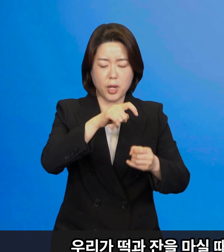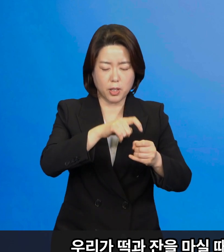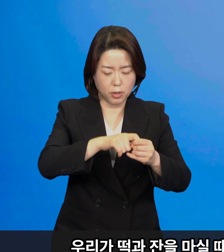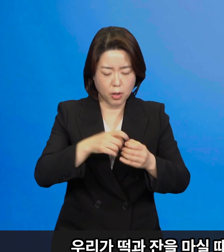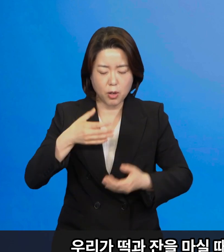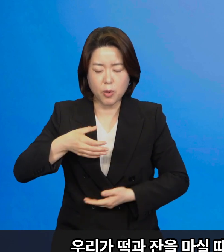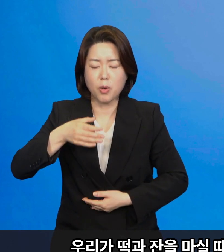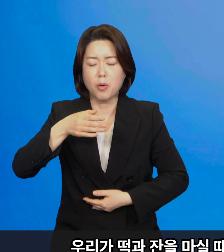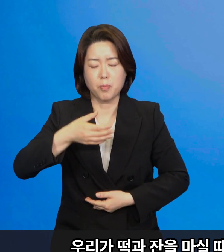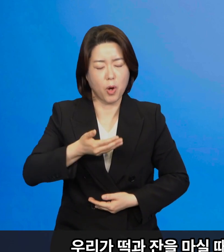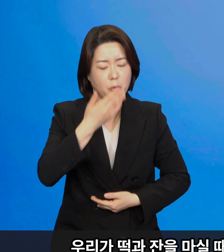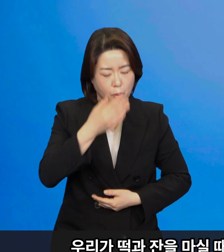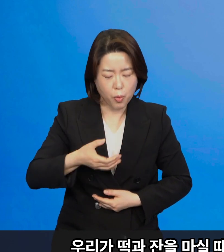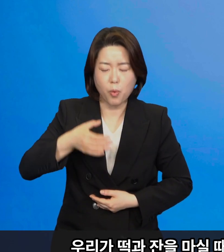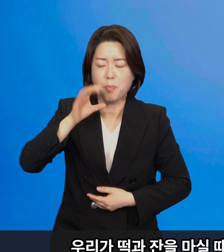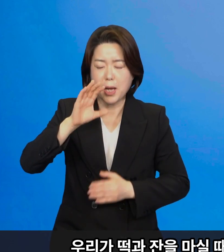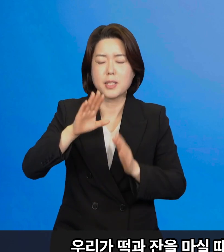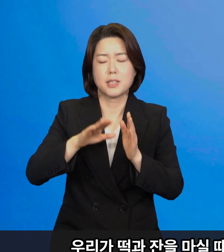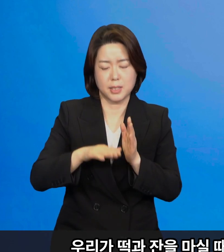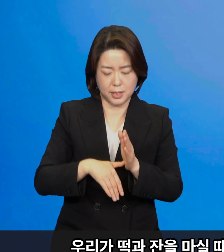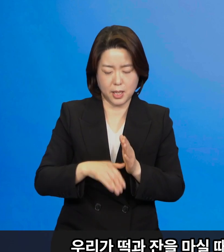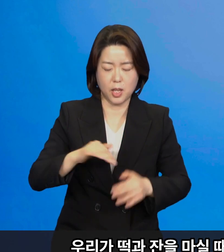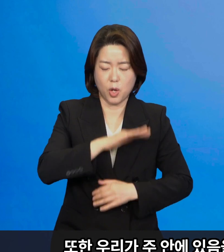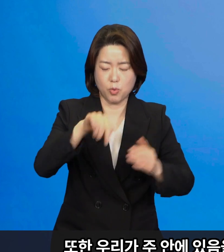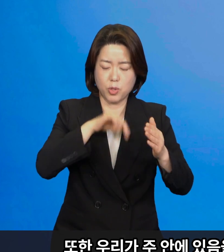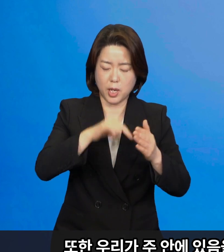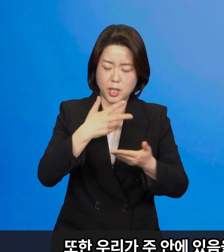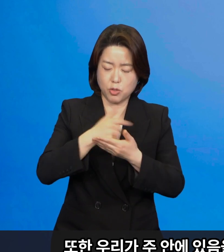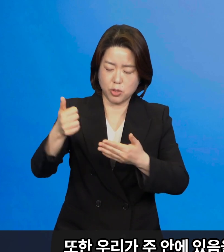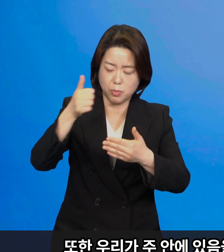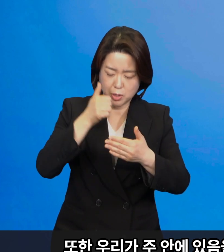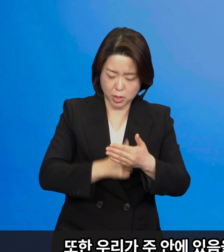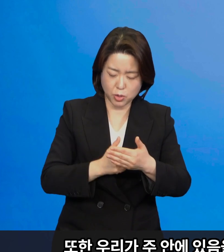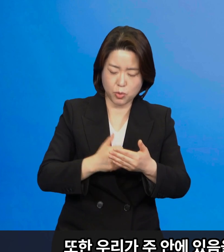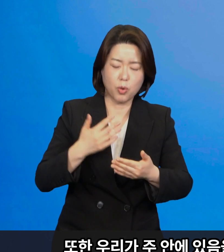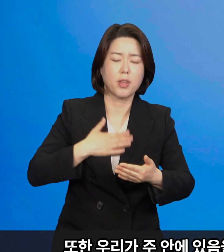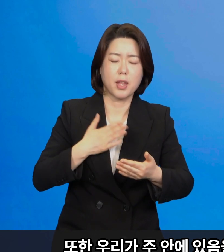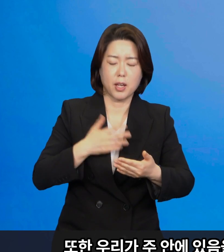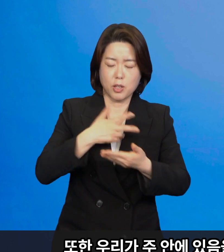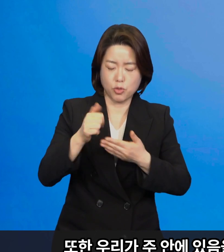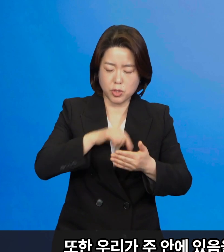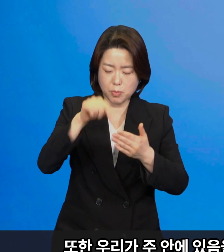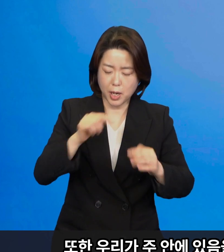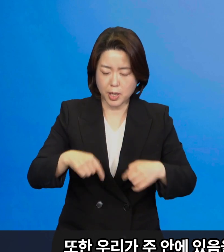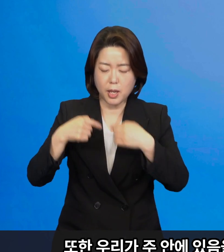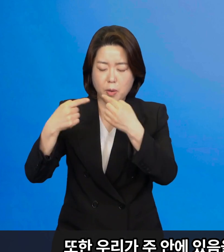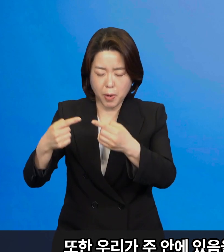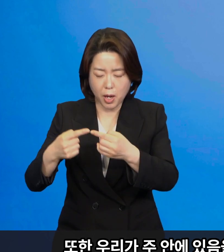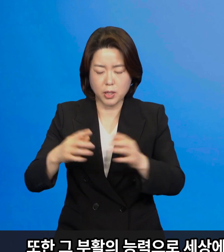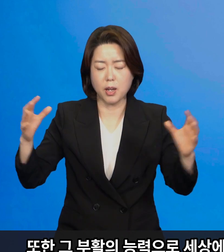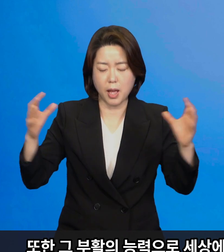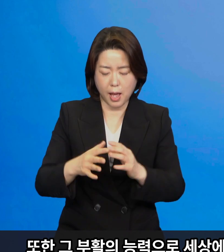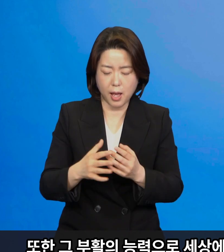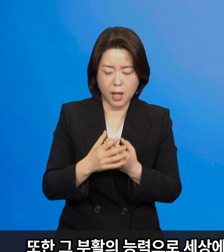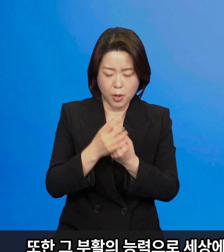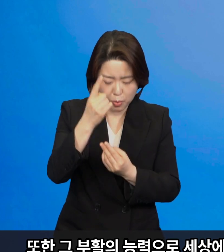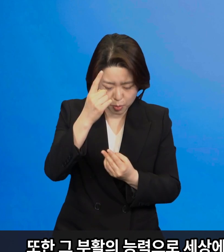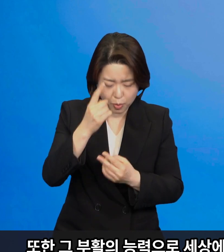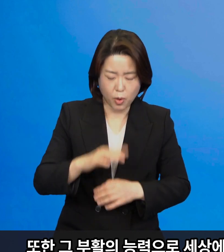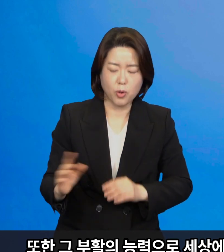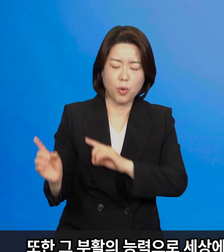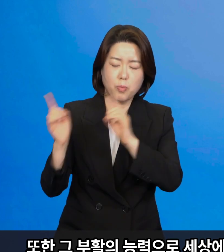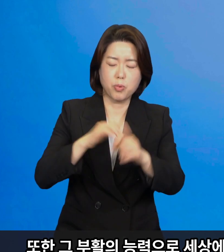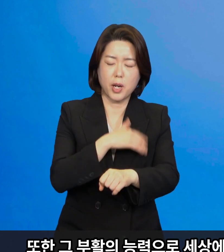마실 때에 또 먹고 마실 때에 우리 안에 주님이 계시며 또한 우리가 주 안에 있음을 완전한 그 연합의 능력으로 또한 그 부활의